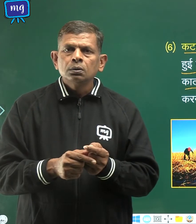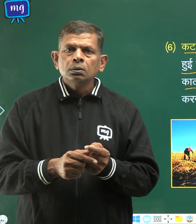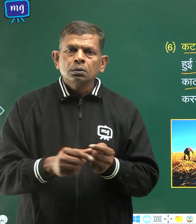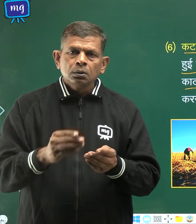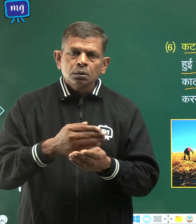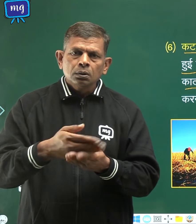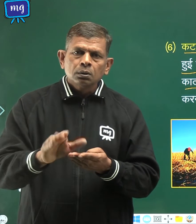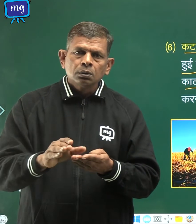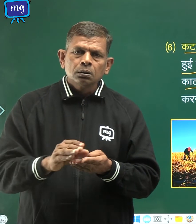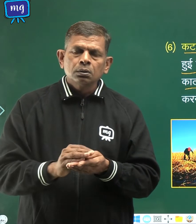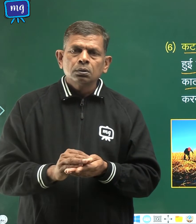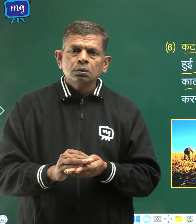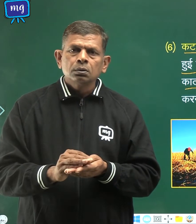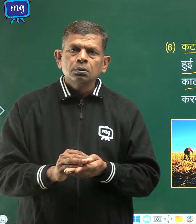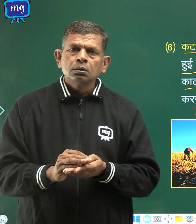अलग करना